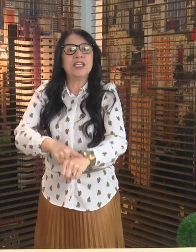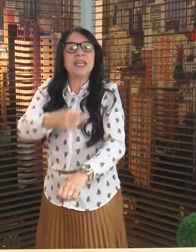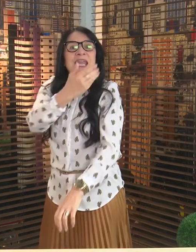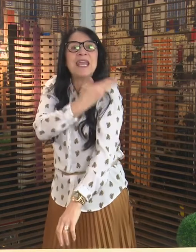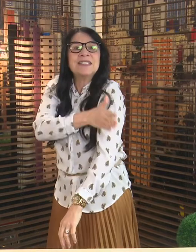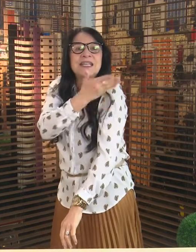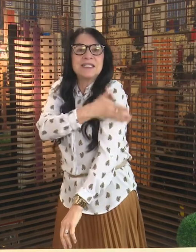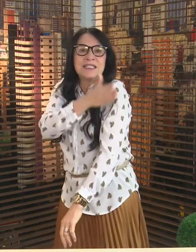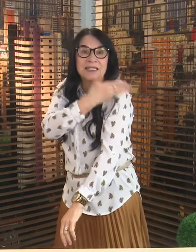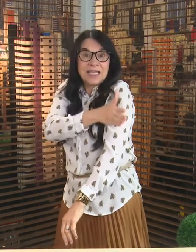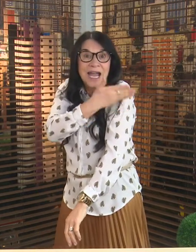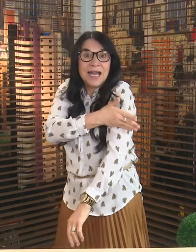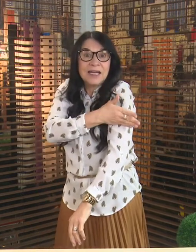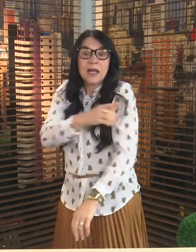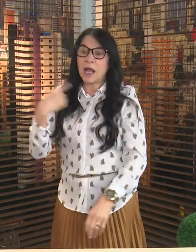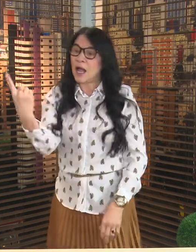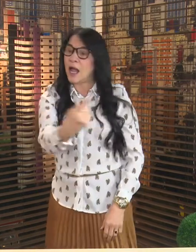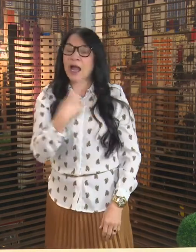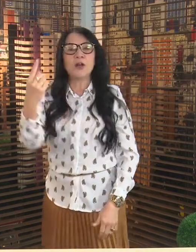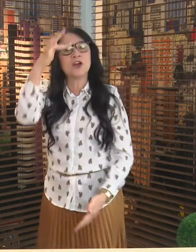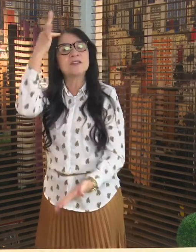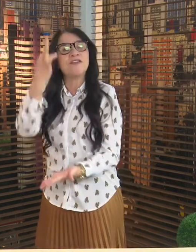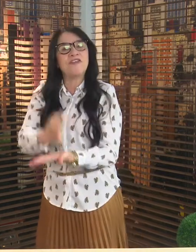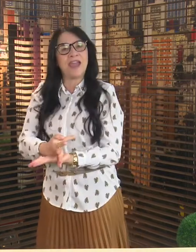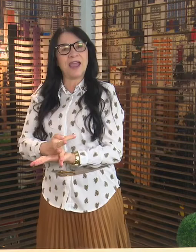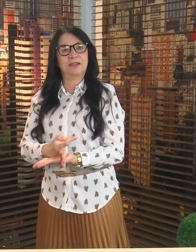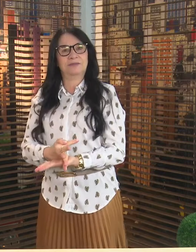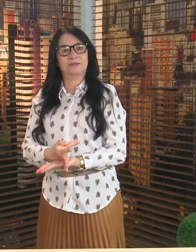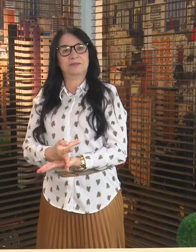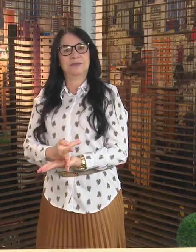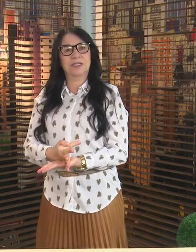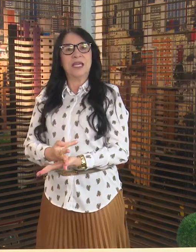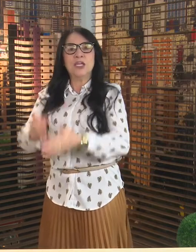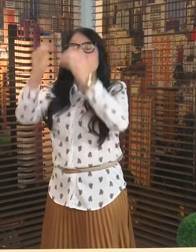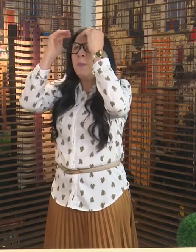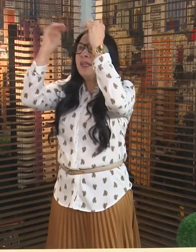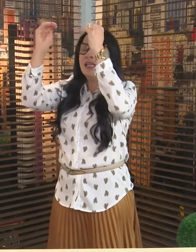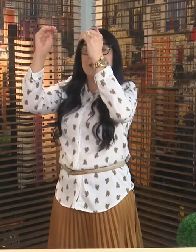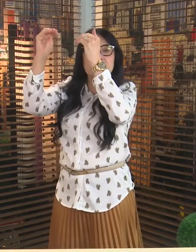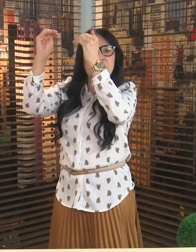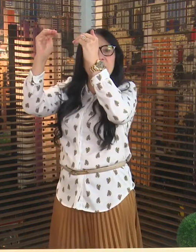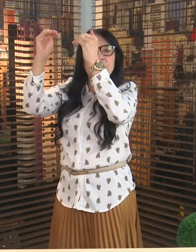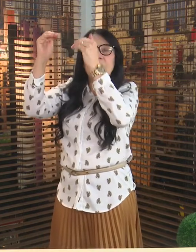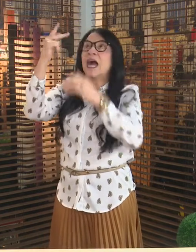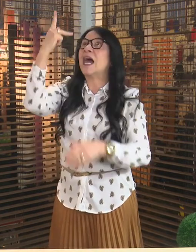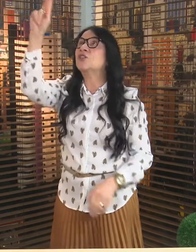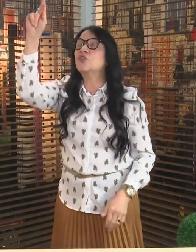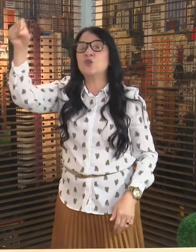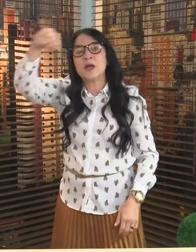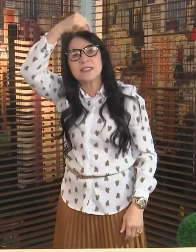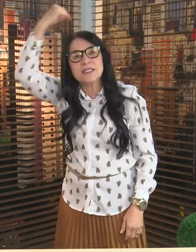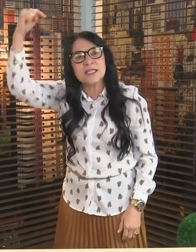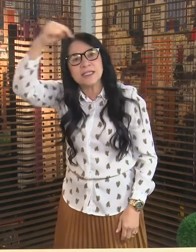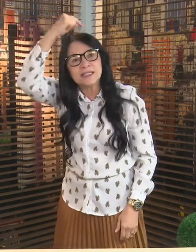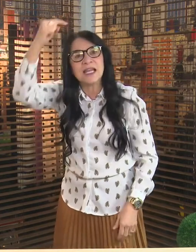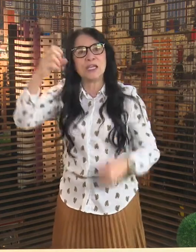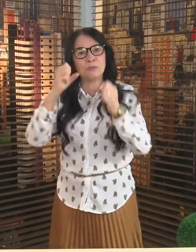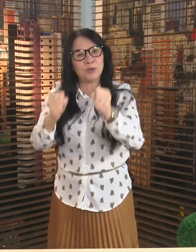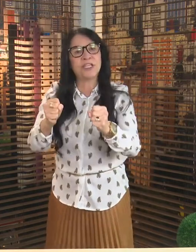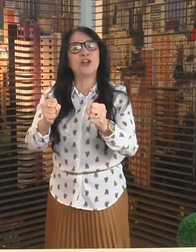de exercitar a nossa fé e obedecer a sua santa e